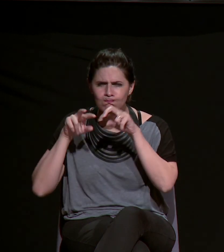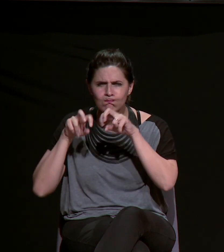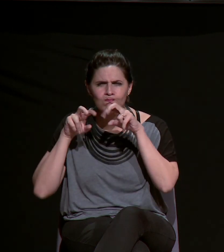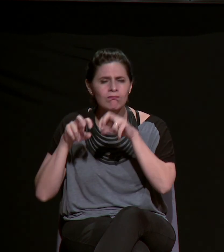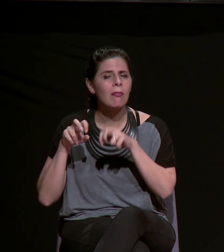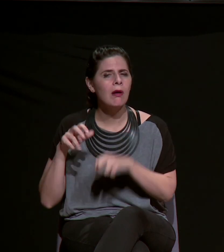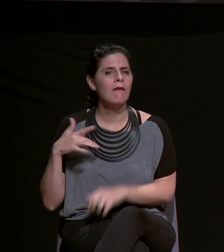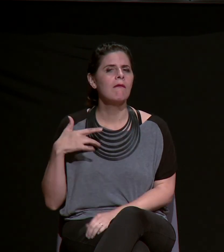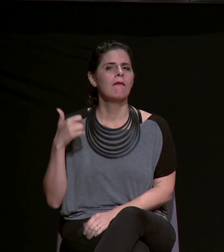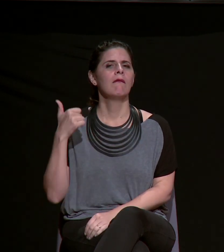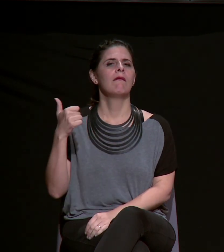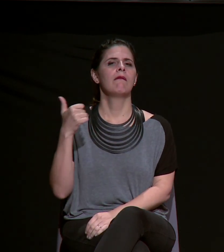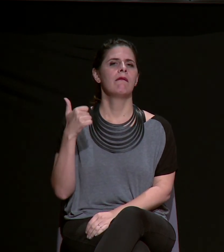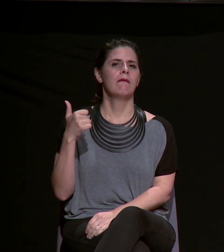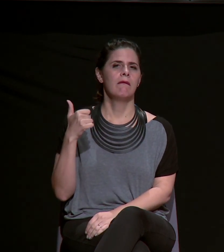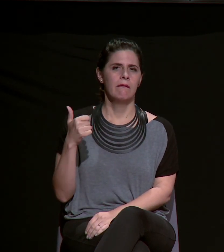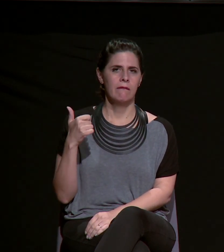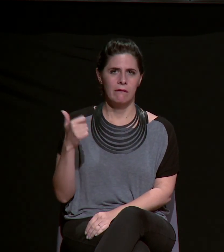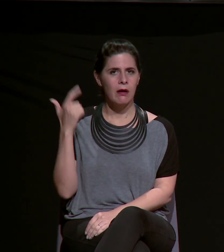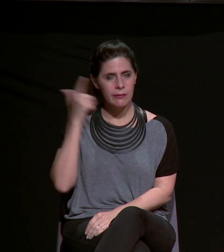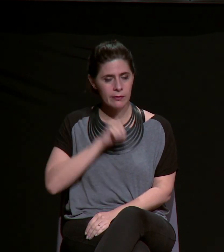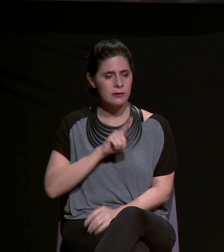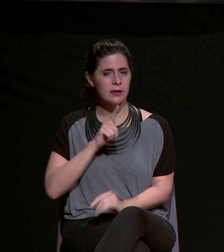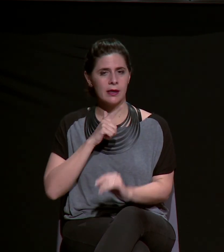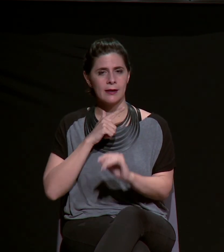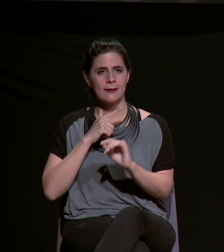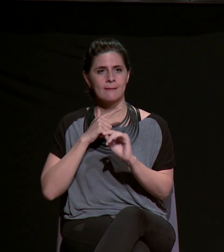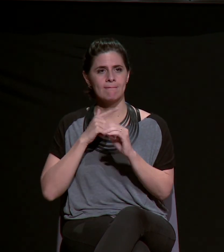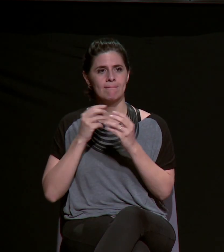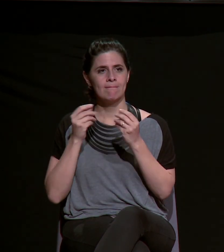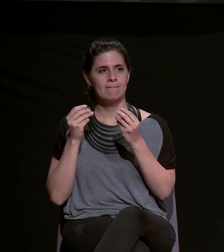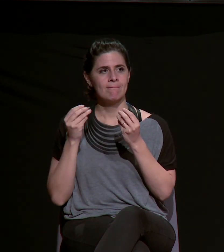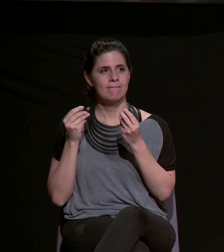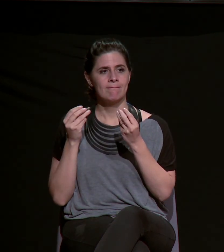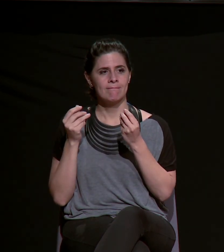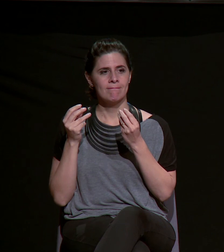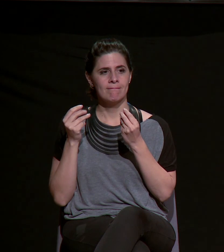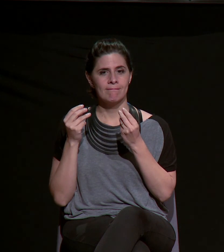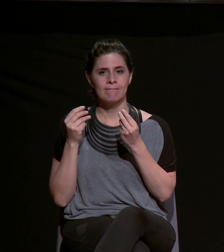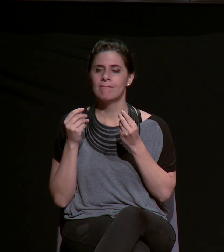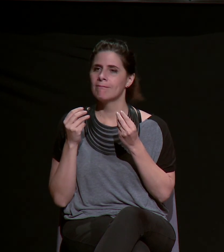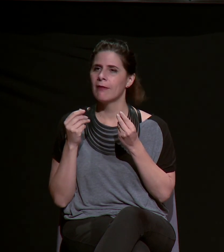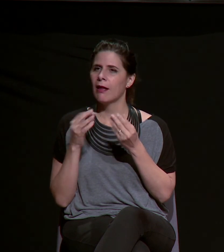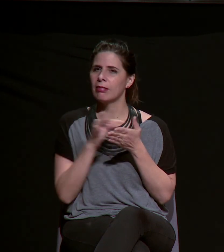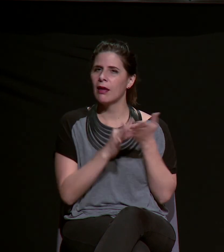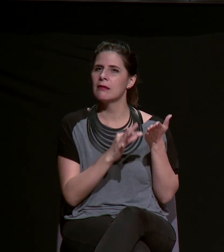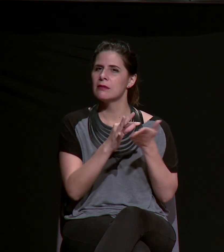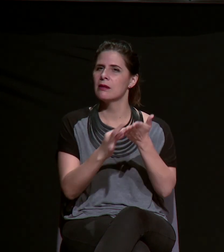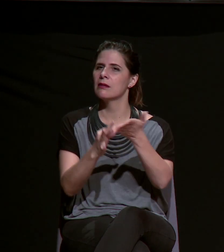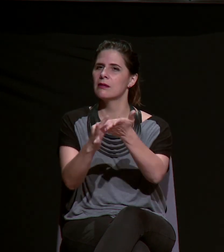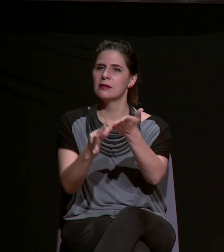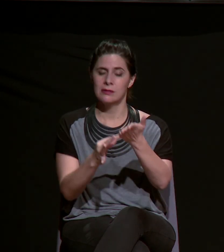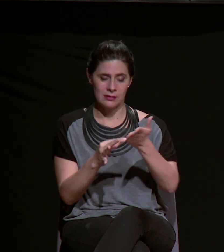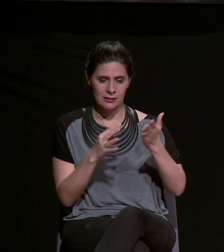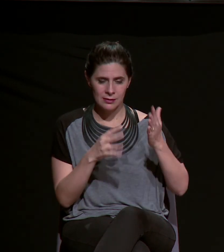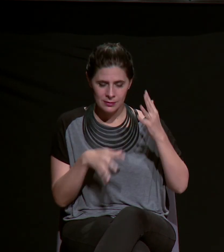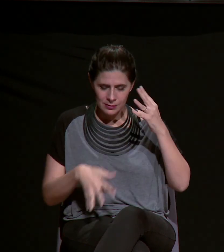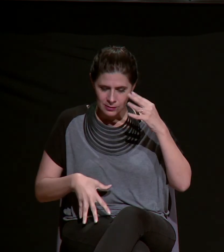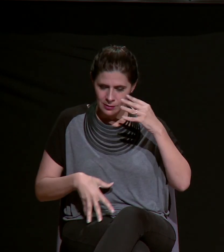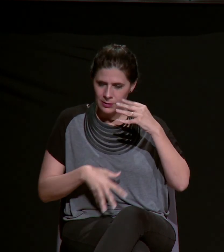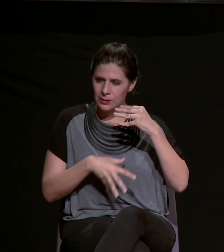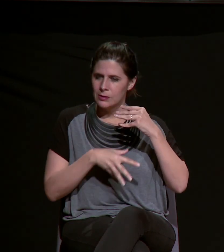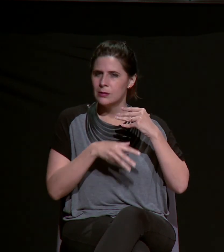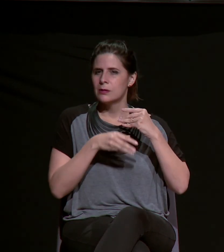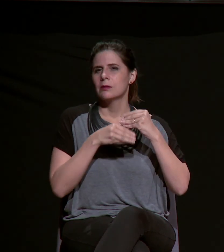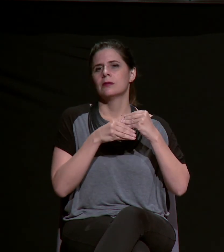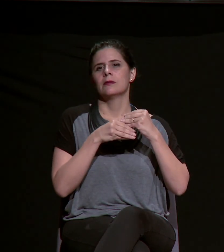Renato para poder enriquecer esse repertório de textos que a gente tem para